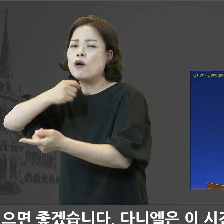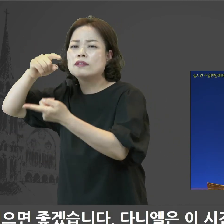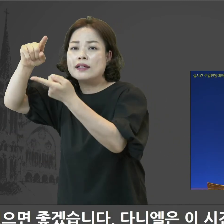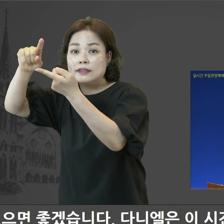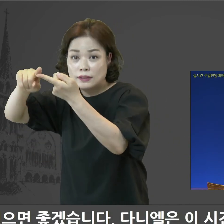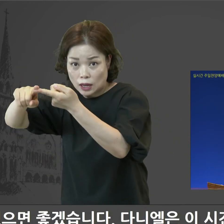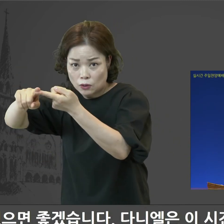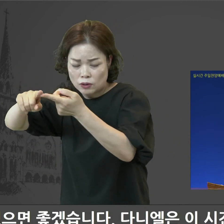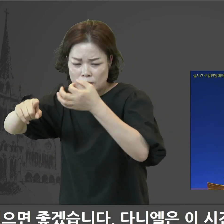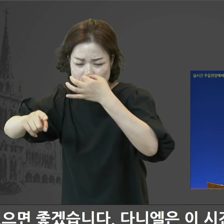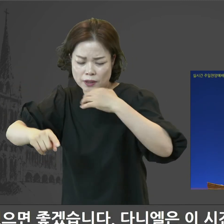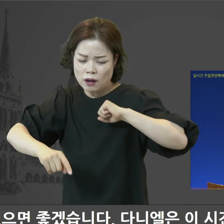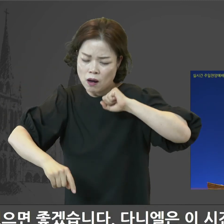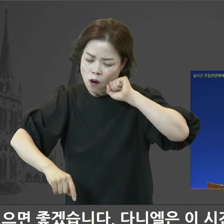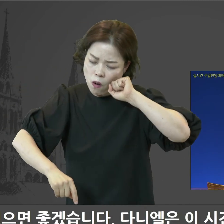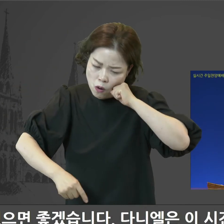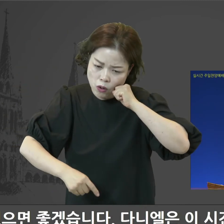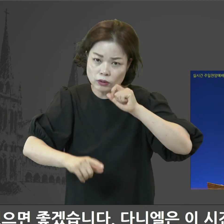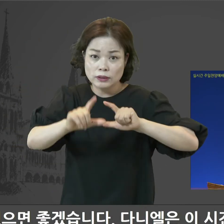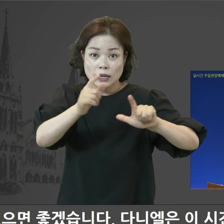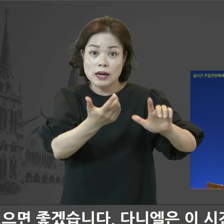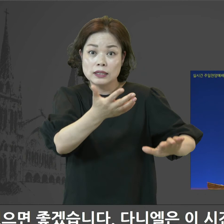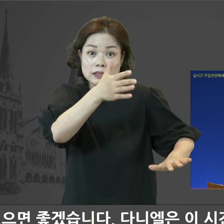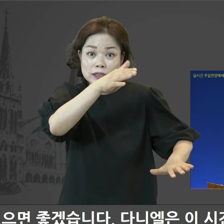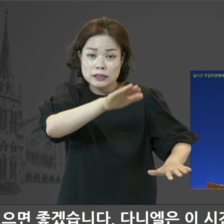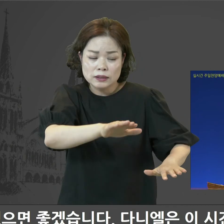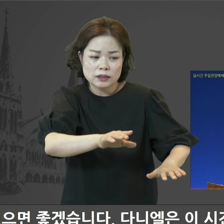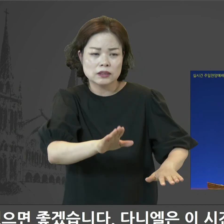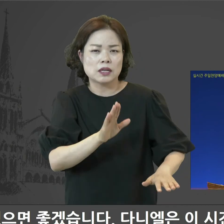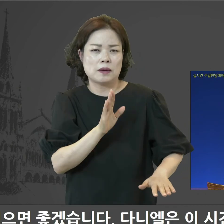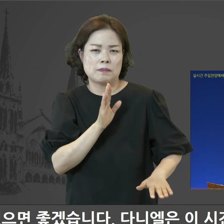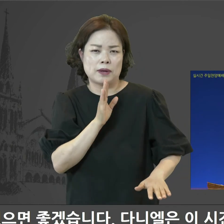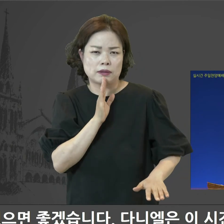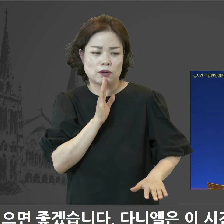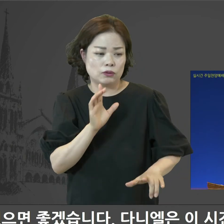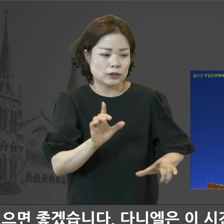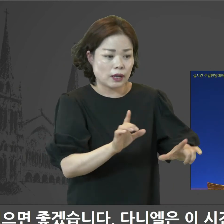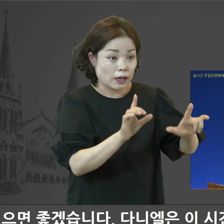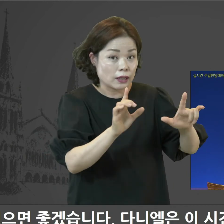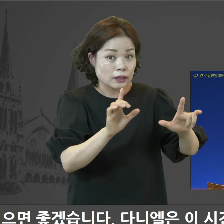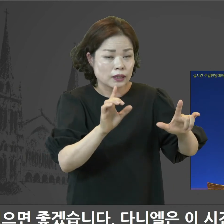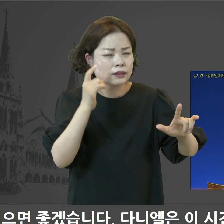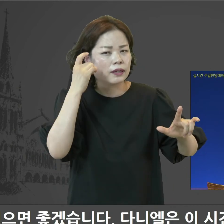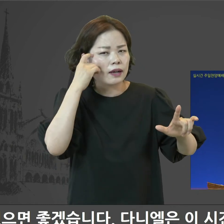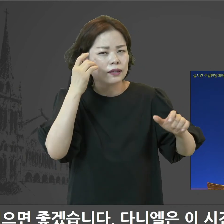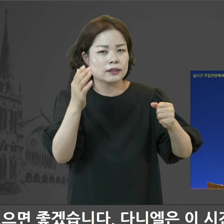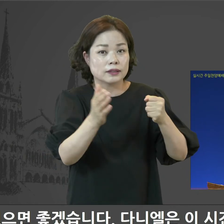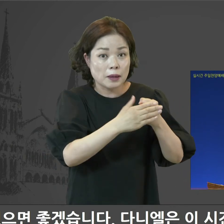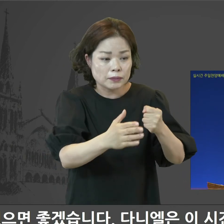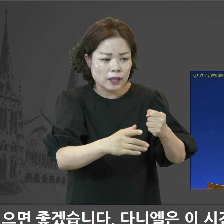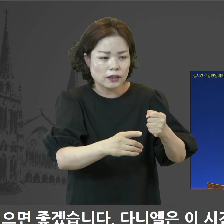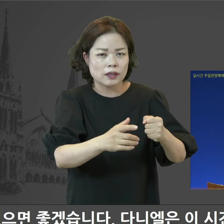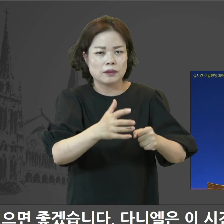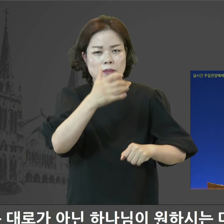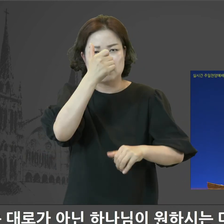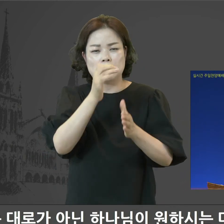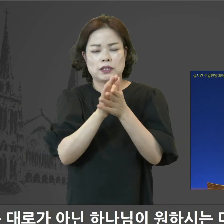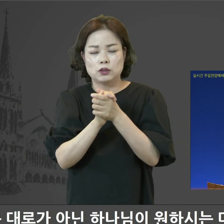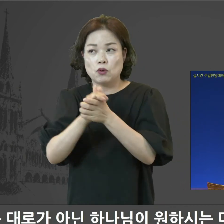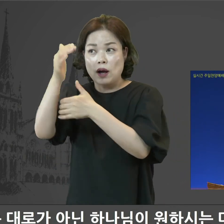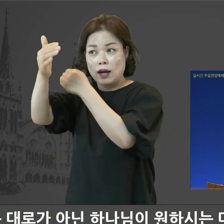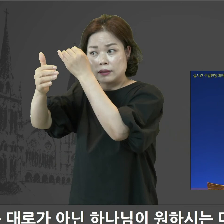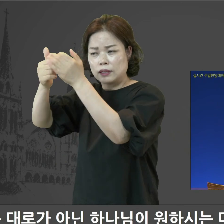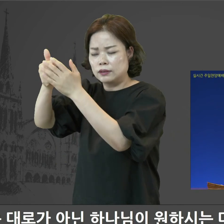대로, 힘들지만 그렇게 살아가는 것이 옳은 일임을 그 안에서 발견하고 이 기도의 마지막